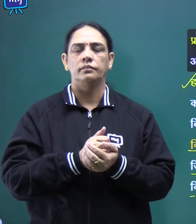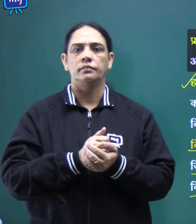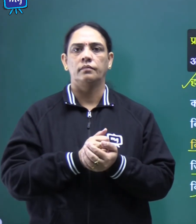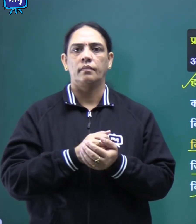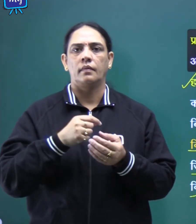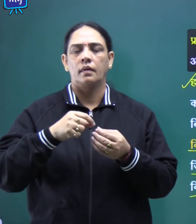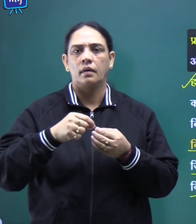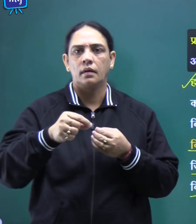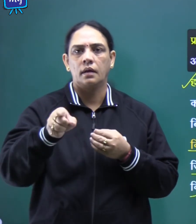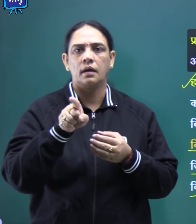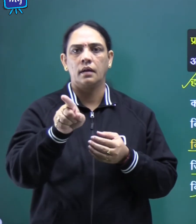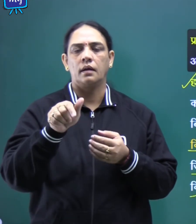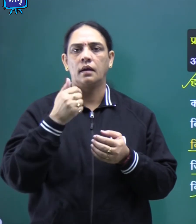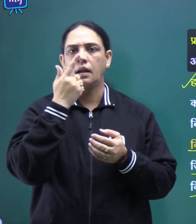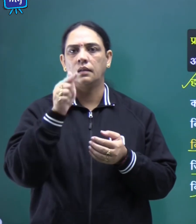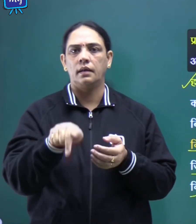किरण कहलाती है।